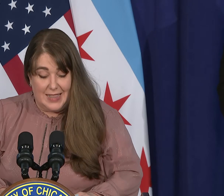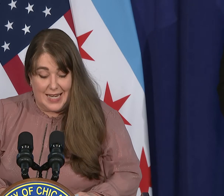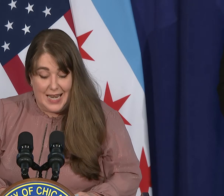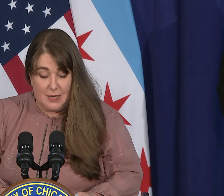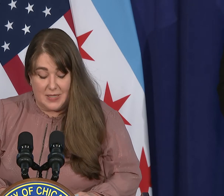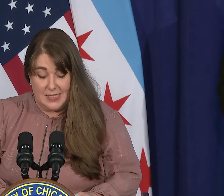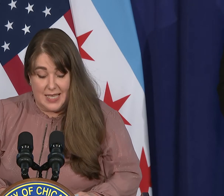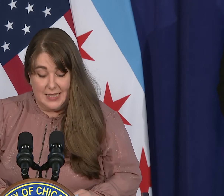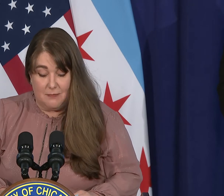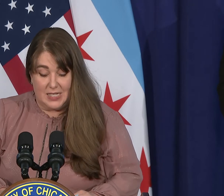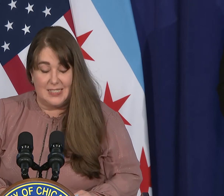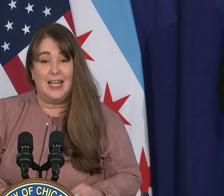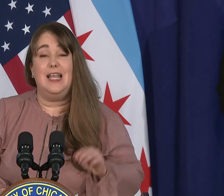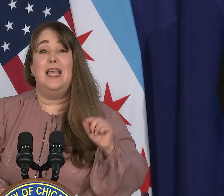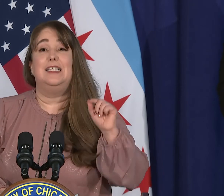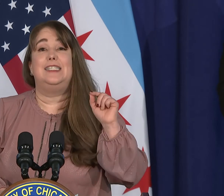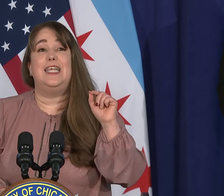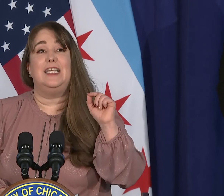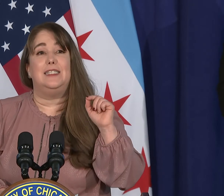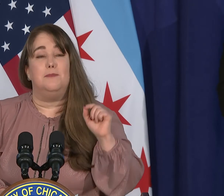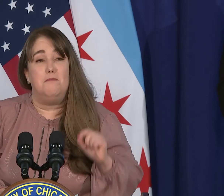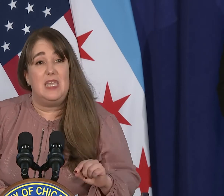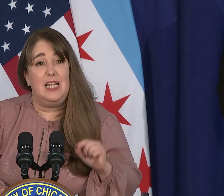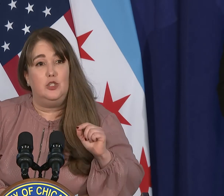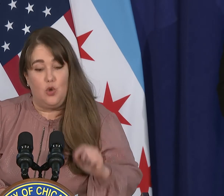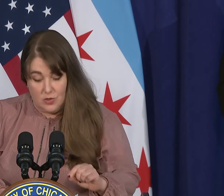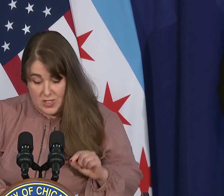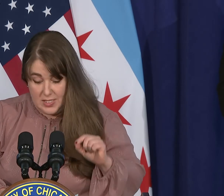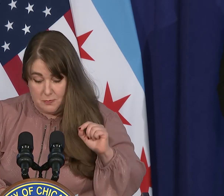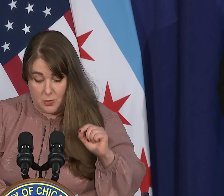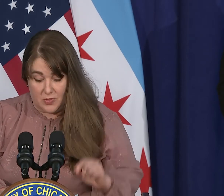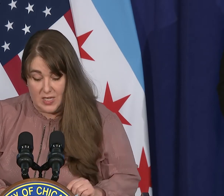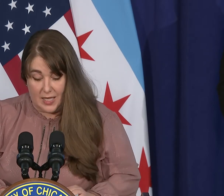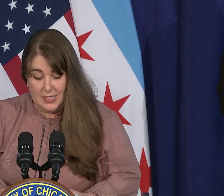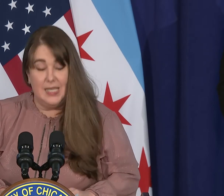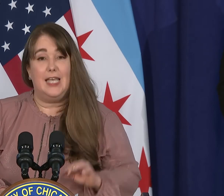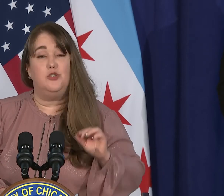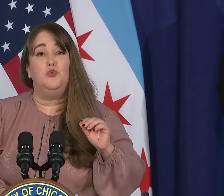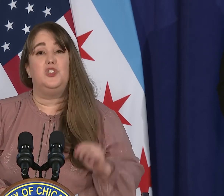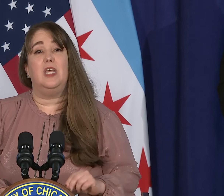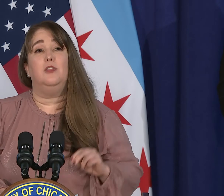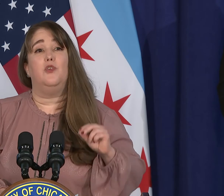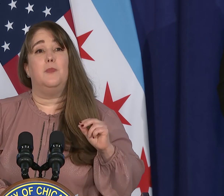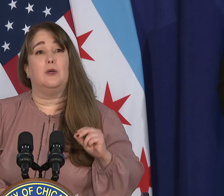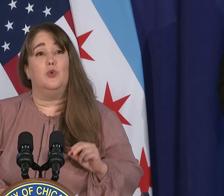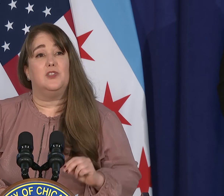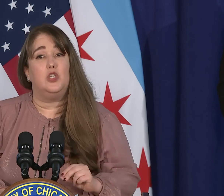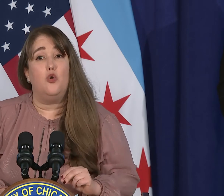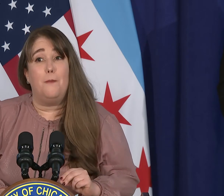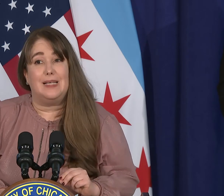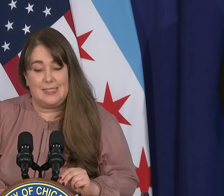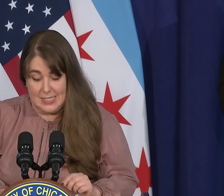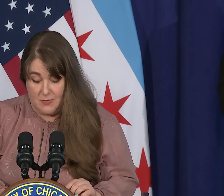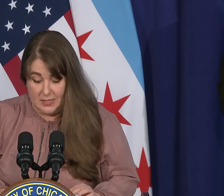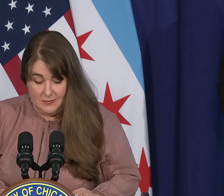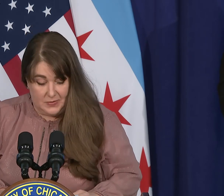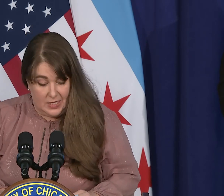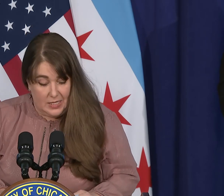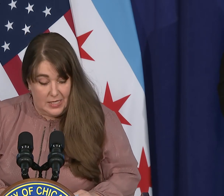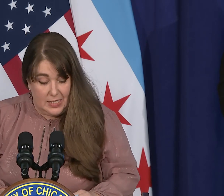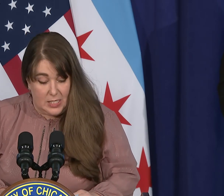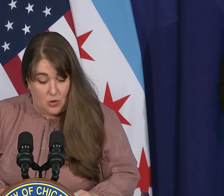Center tendrá la capacidad de administrar 6,000 dosis por día. Es un centro de vacunación